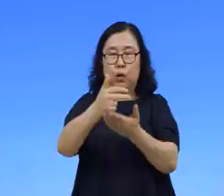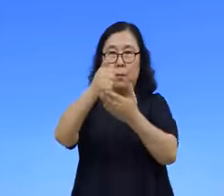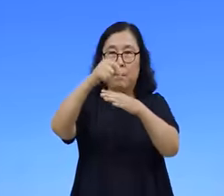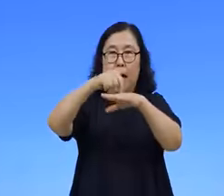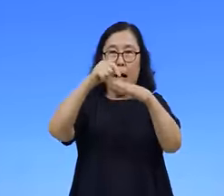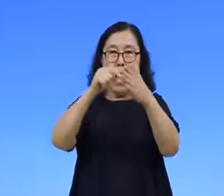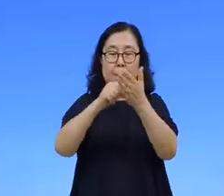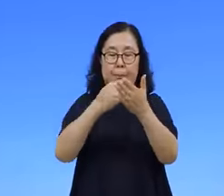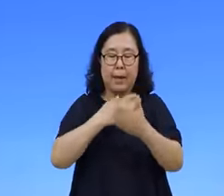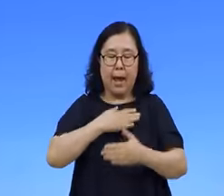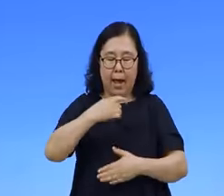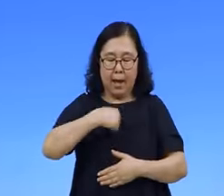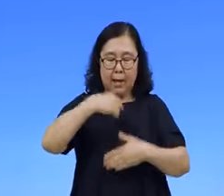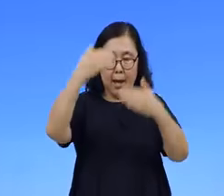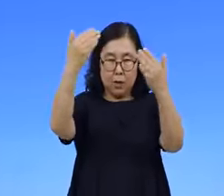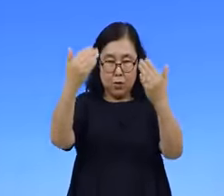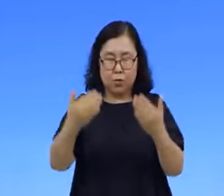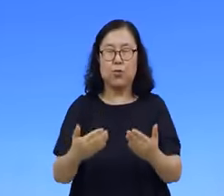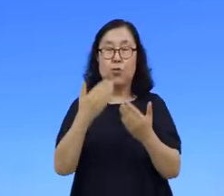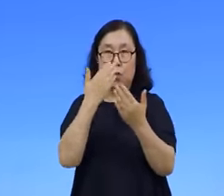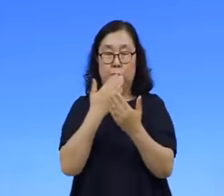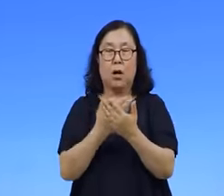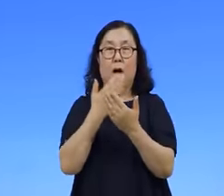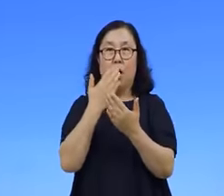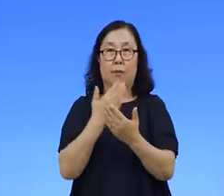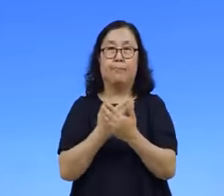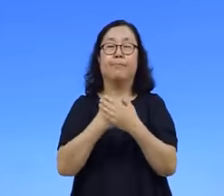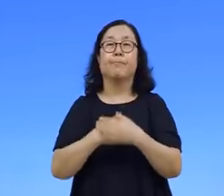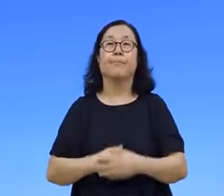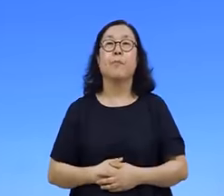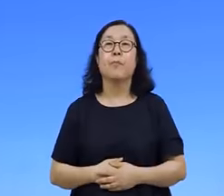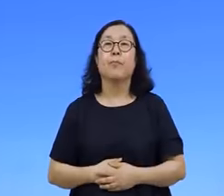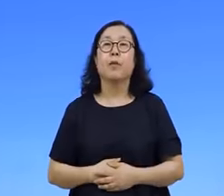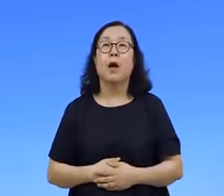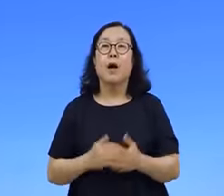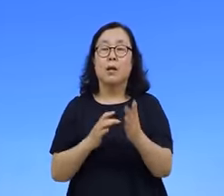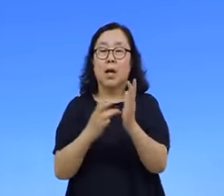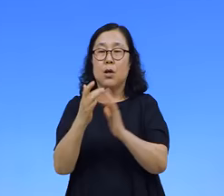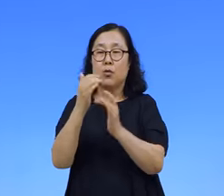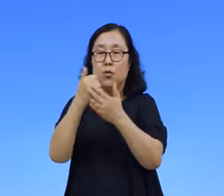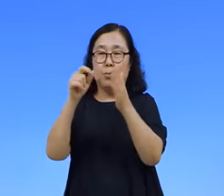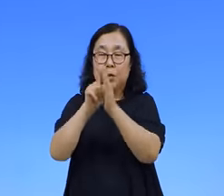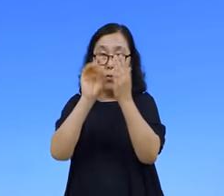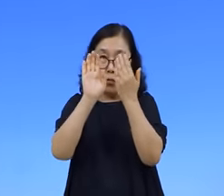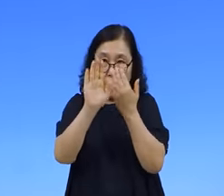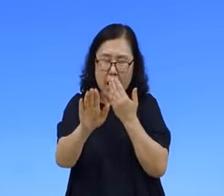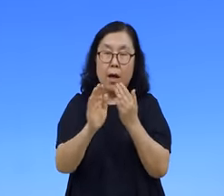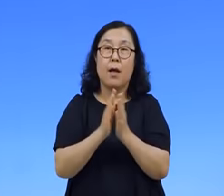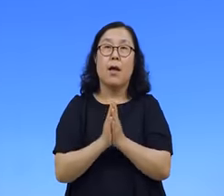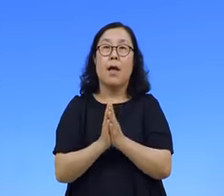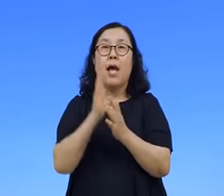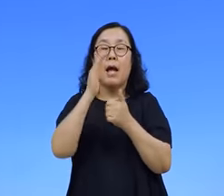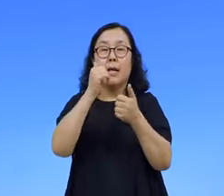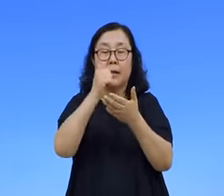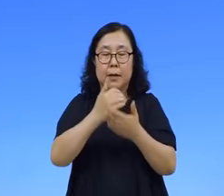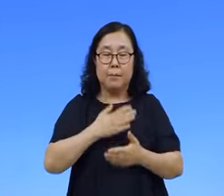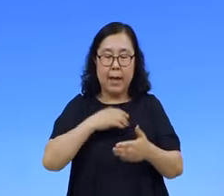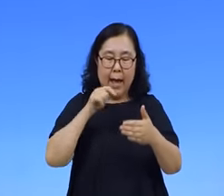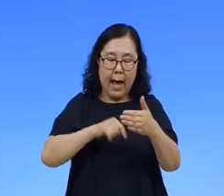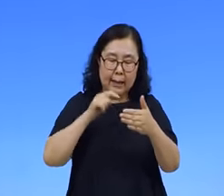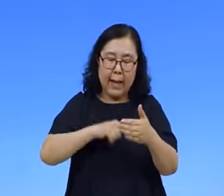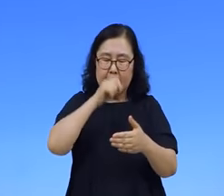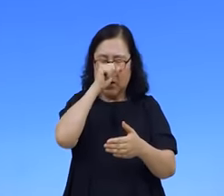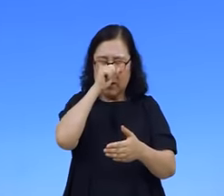이루어지도록 주님 마음 내게 주소서. 예수 믿은 다음에 하나님, 내